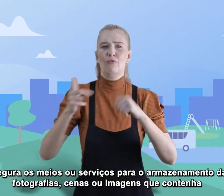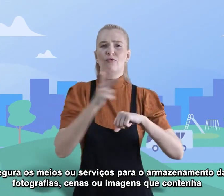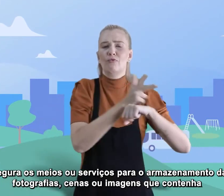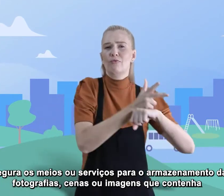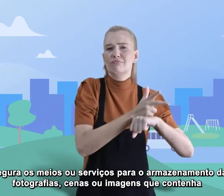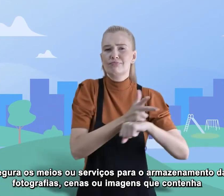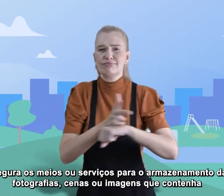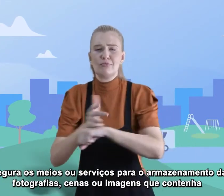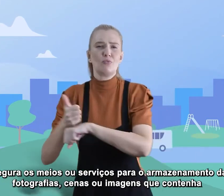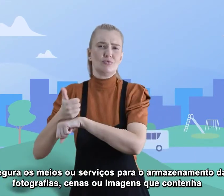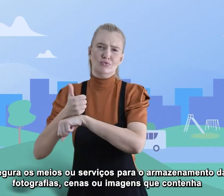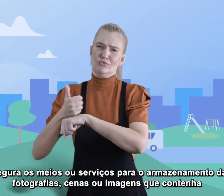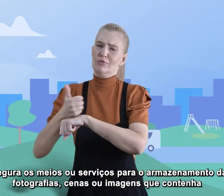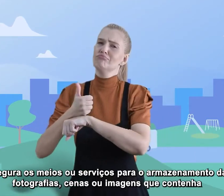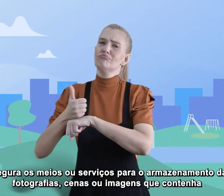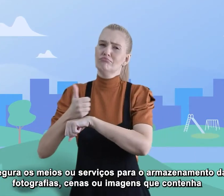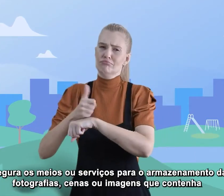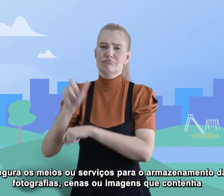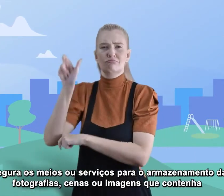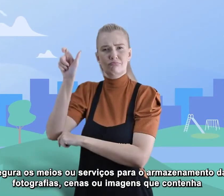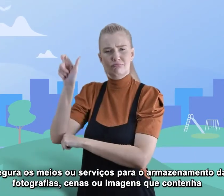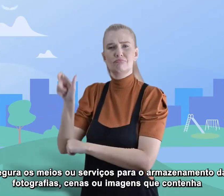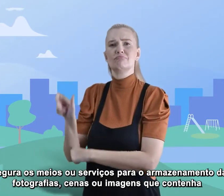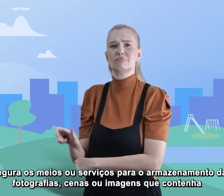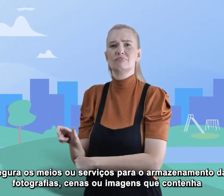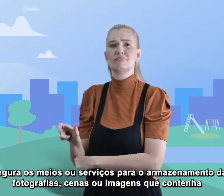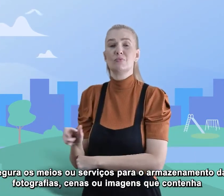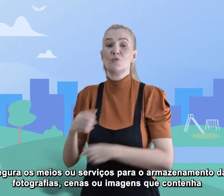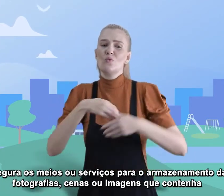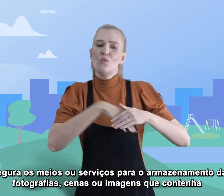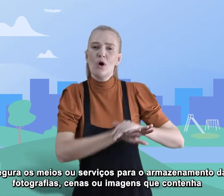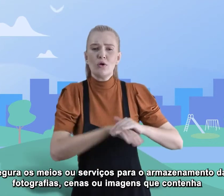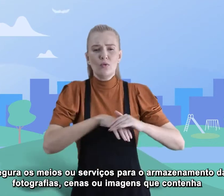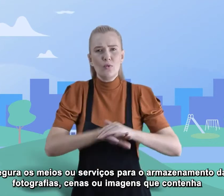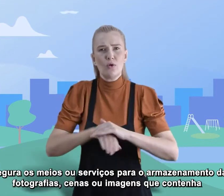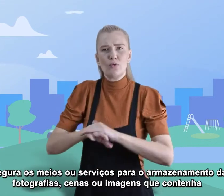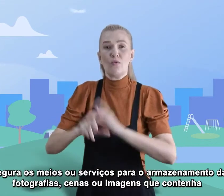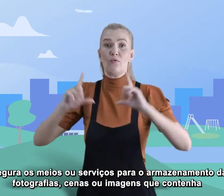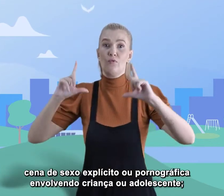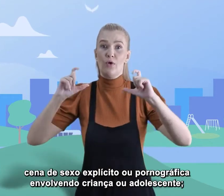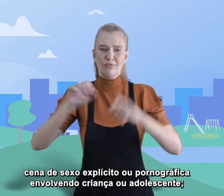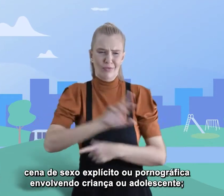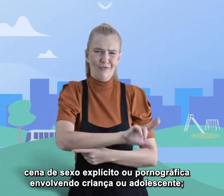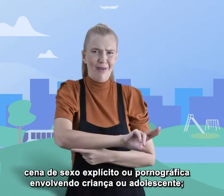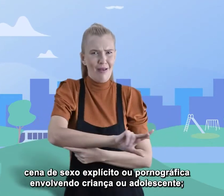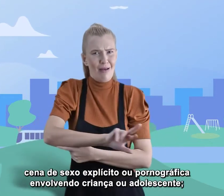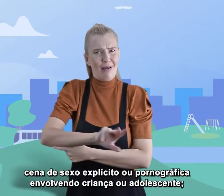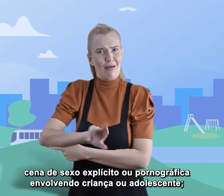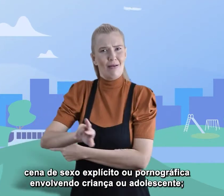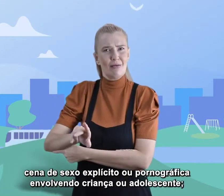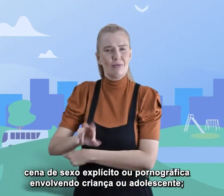das fotografias, cenas ou imagens que contenha cena de sexo explícito